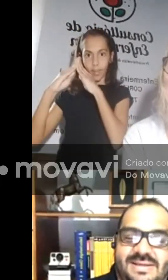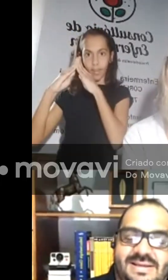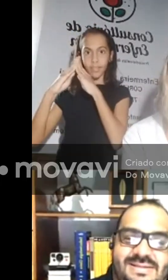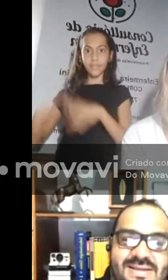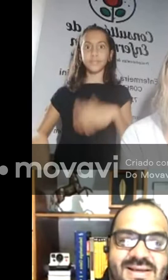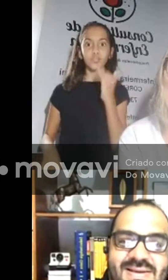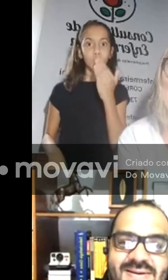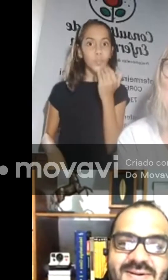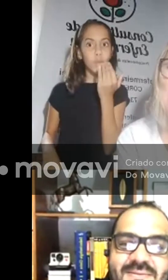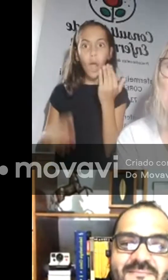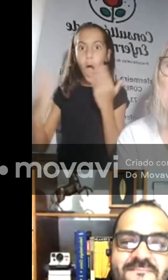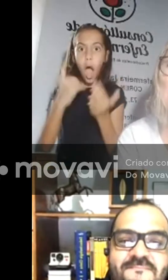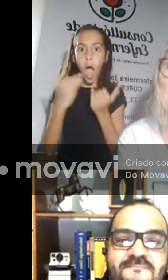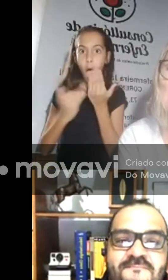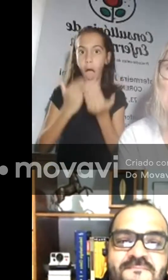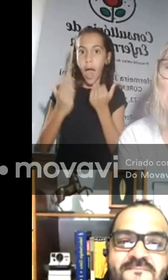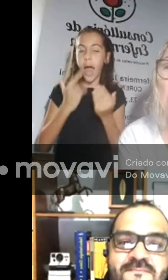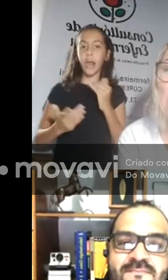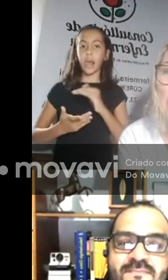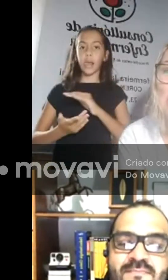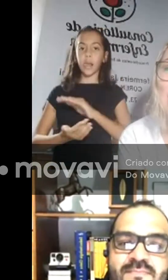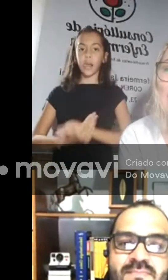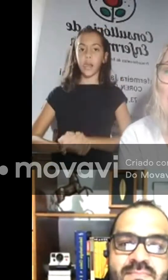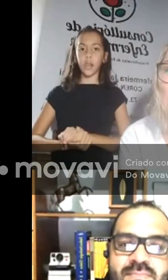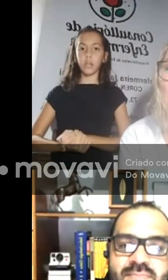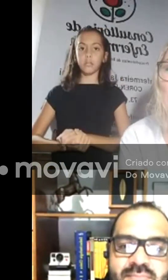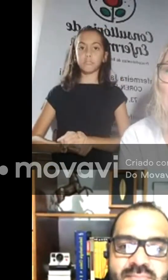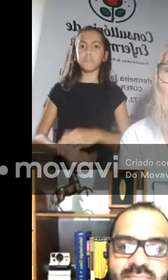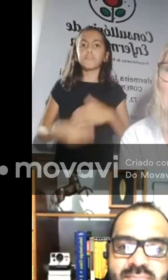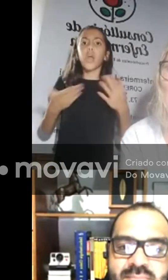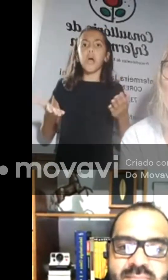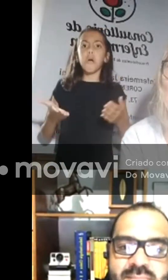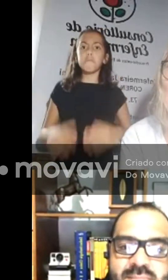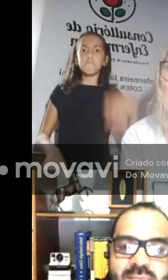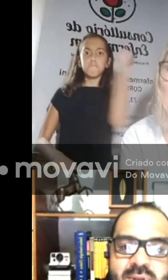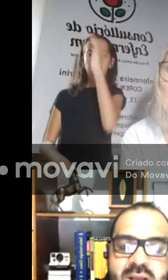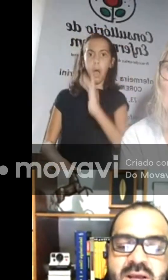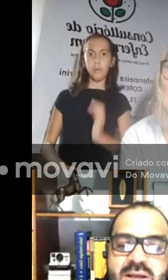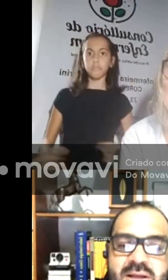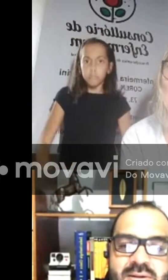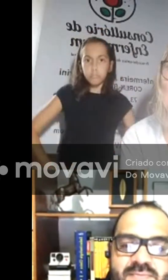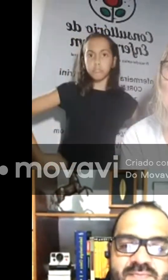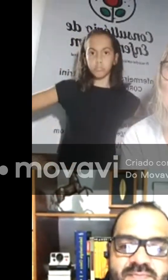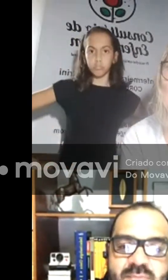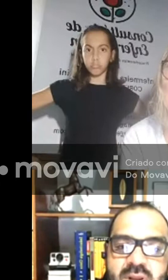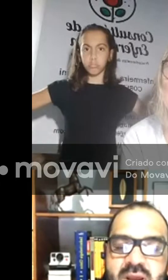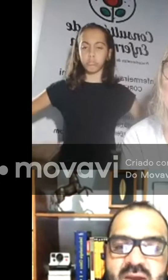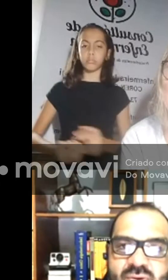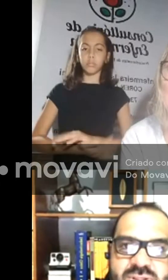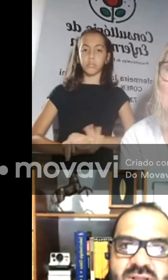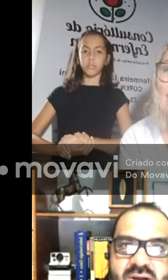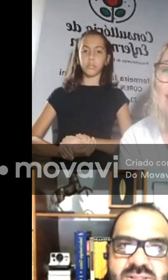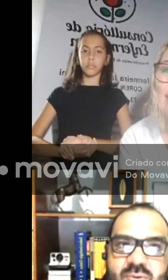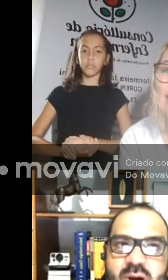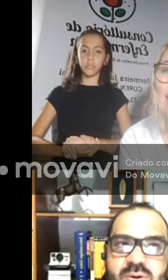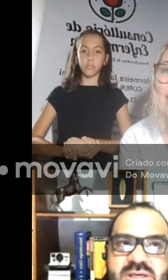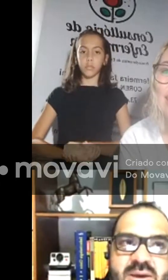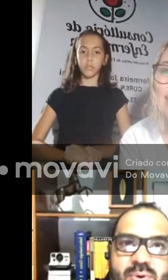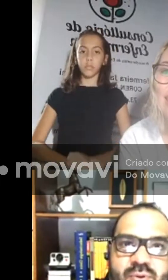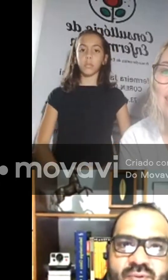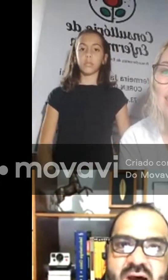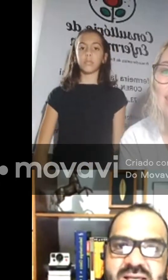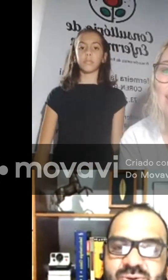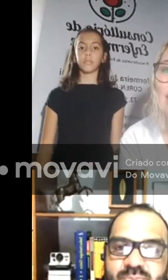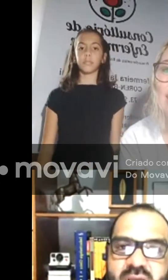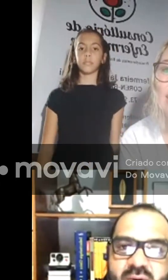Você sabe dizer para nós a prevalência de obesos aqui no país, como é que tá? Eu vou te dar assim, uma coisa que é